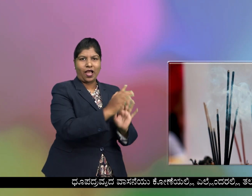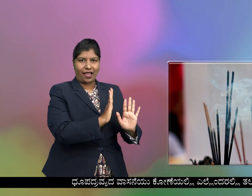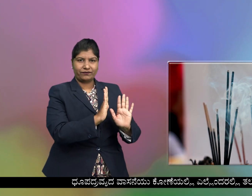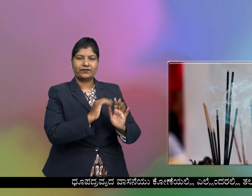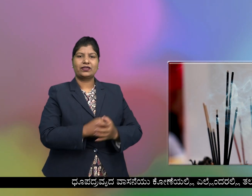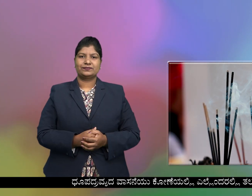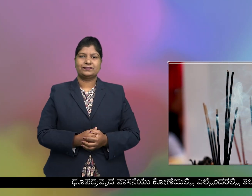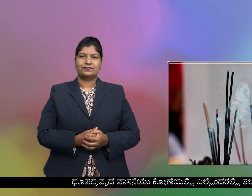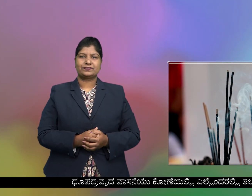ತಲುಪುತ್ತದೆ.